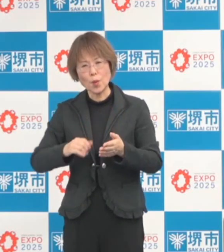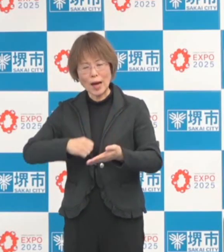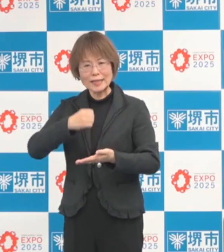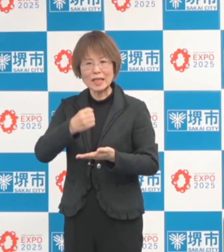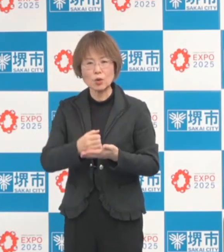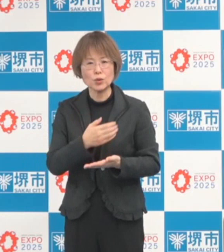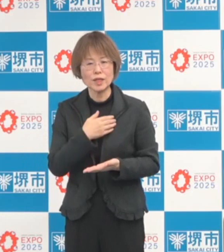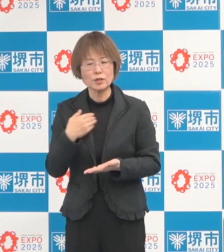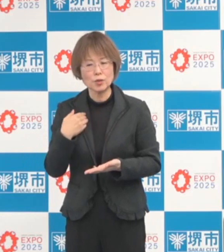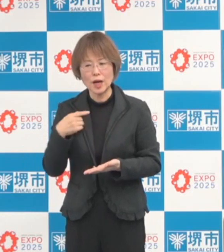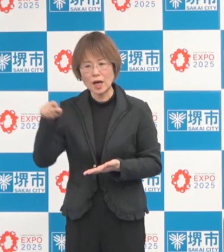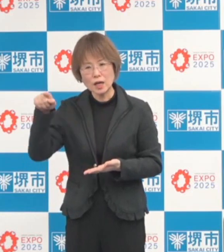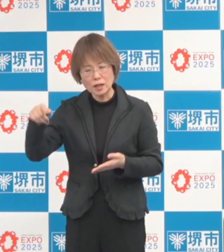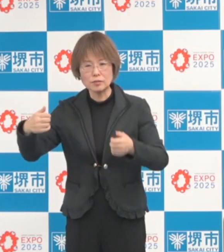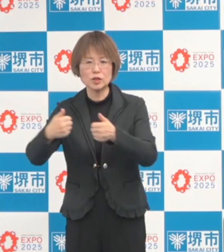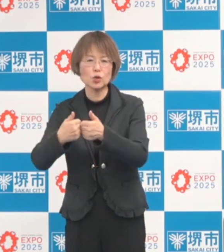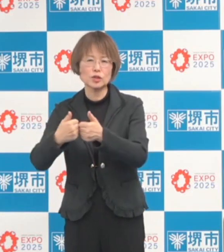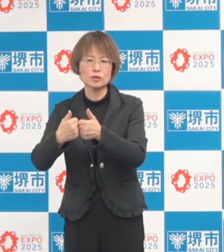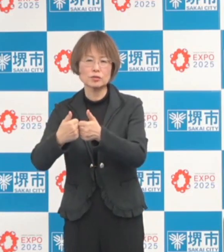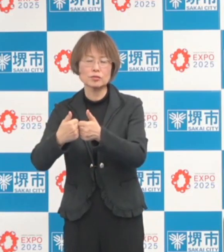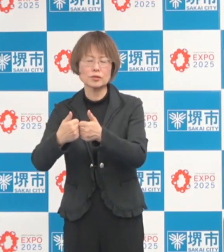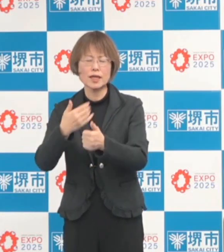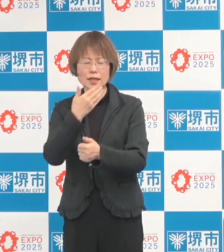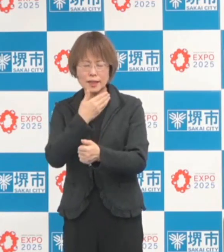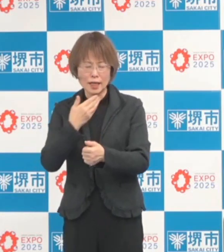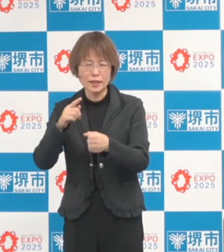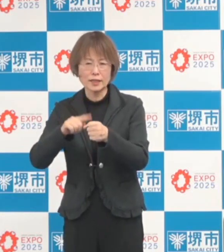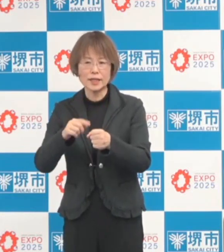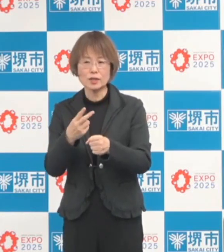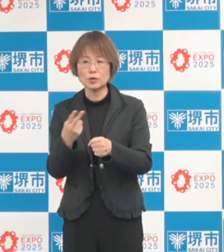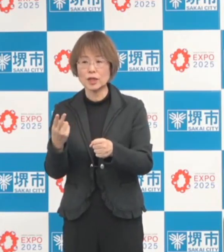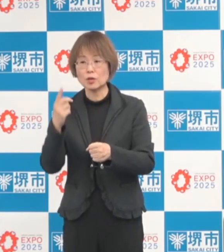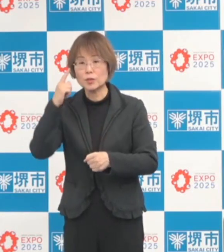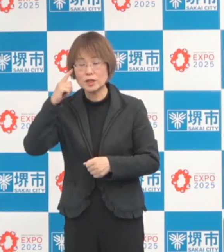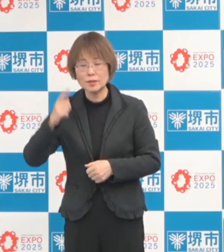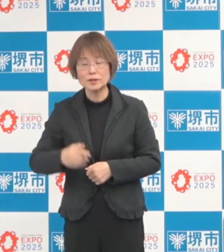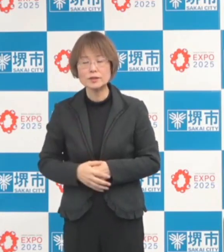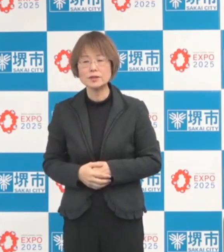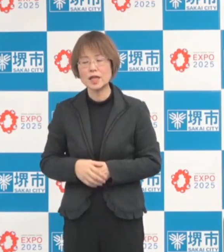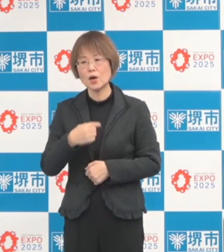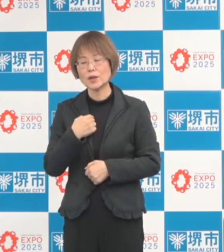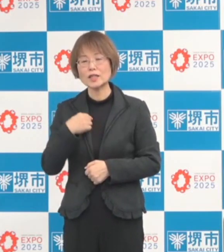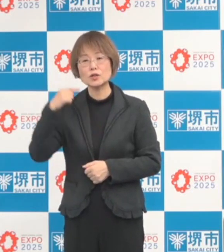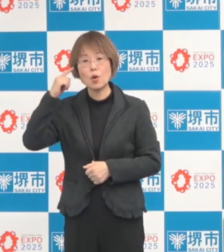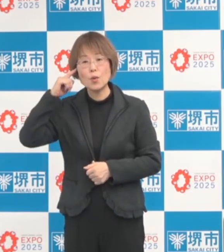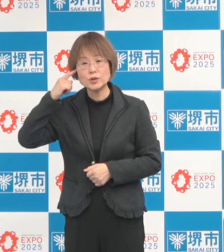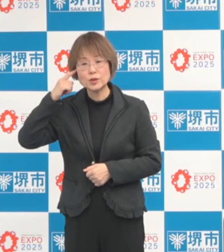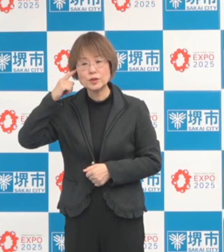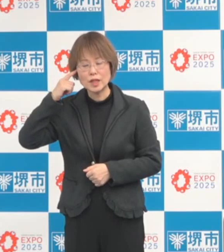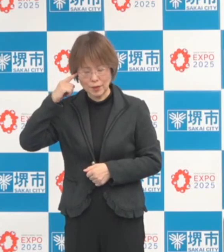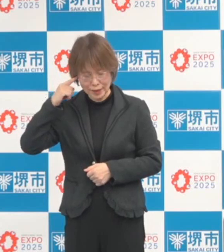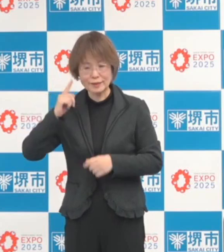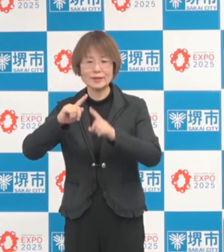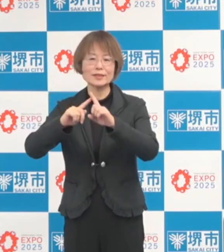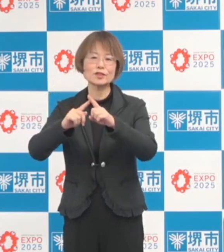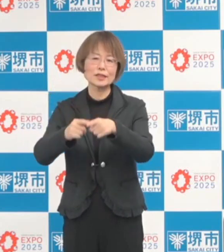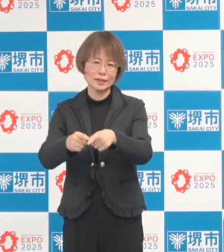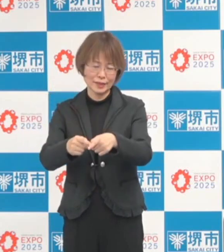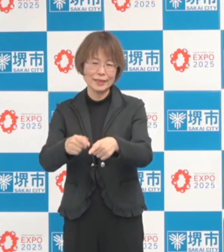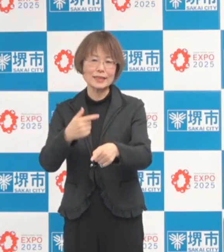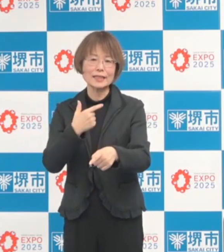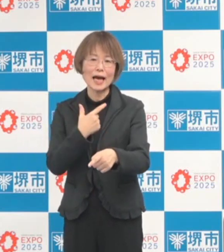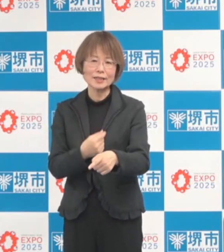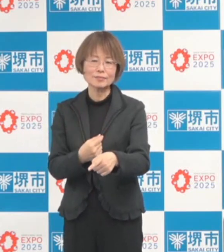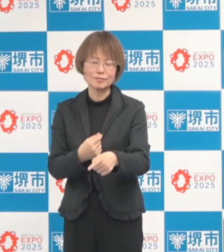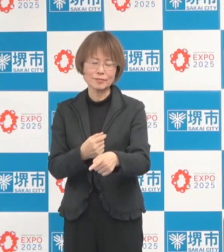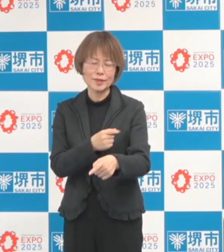あたりも協議する非常に重要な年度だと思っておりますので、私の思いとしては、ぜひ導入に向けて前向きに